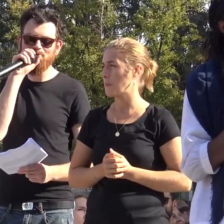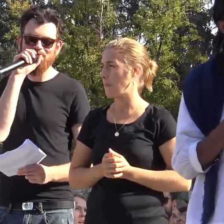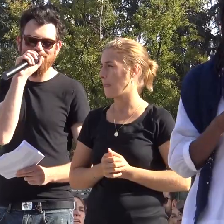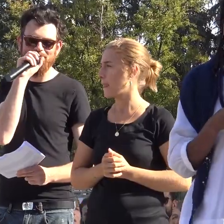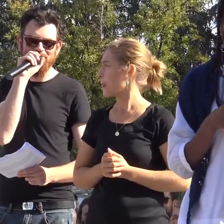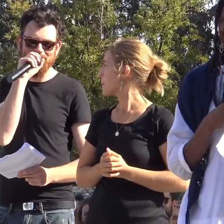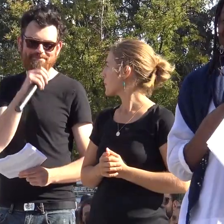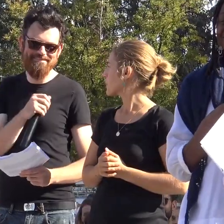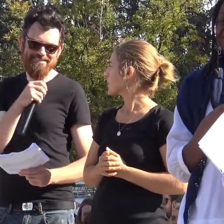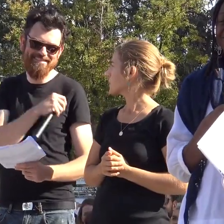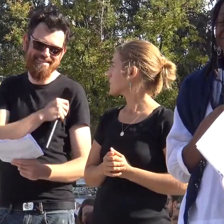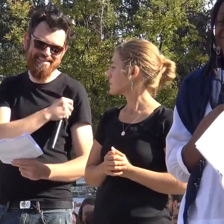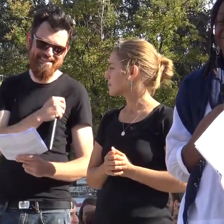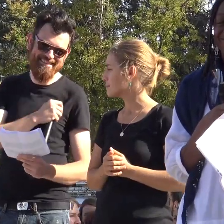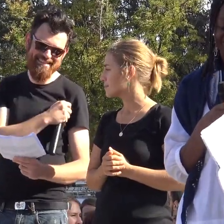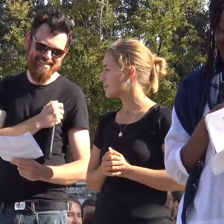Non, on n'applaudit pas les avions.